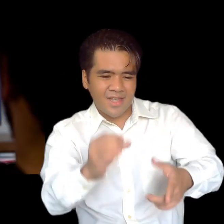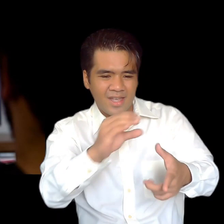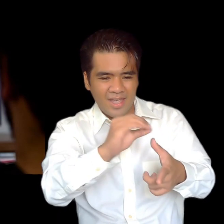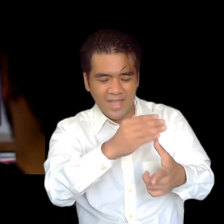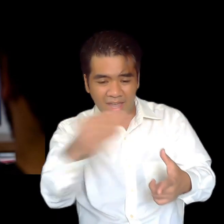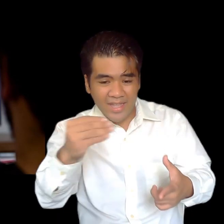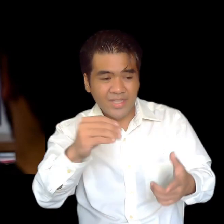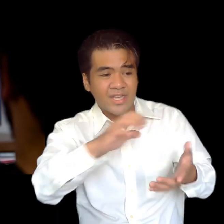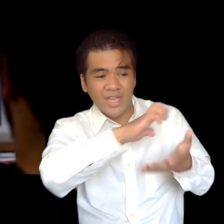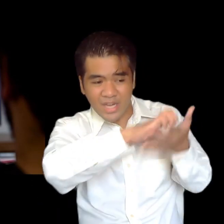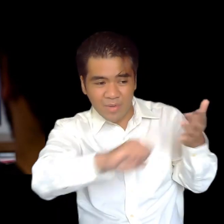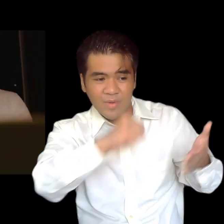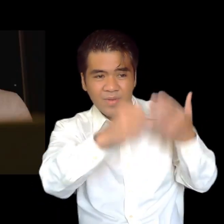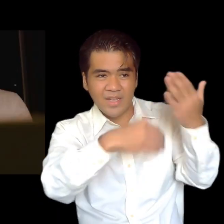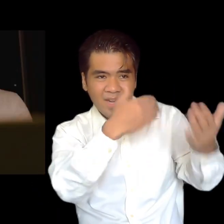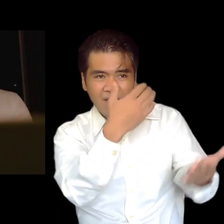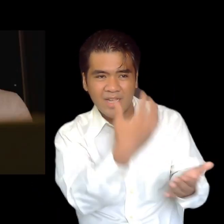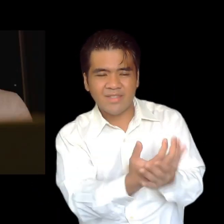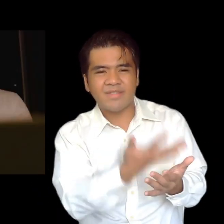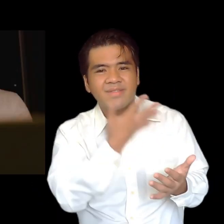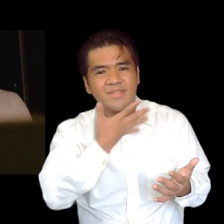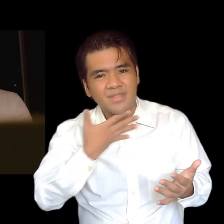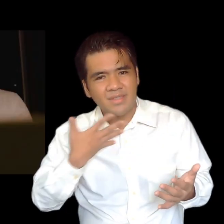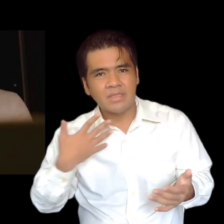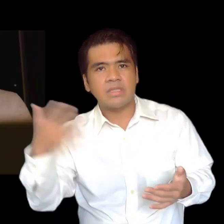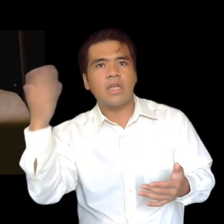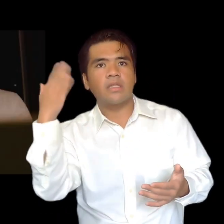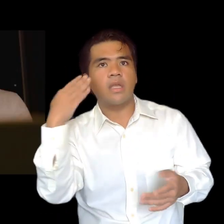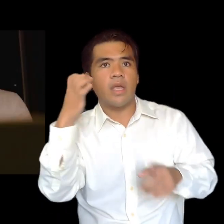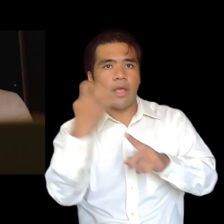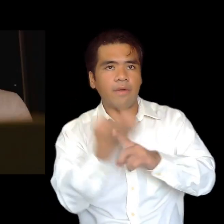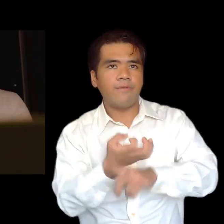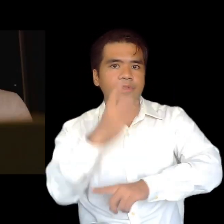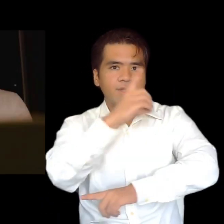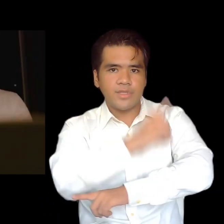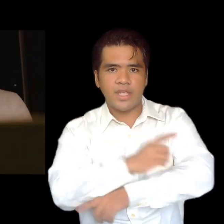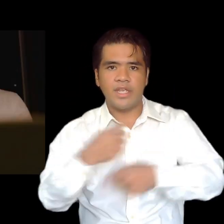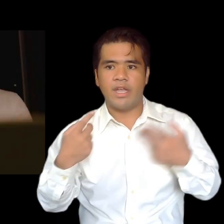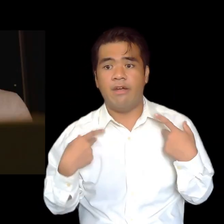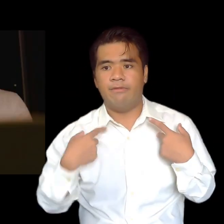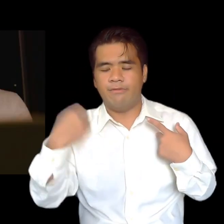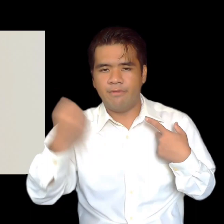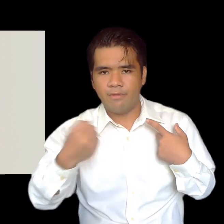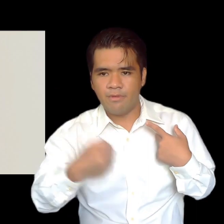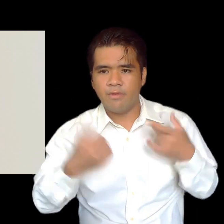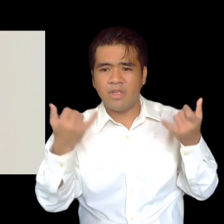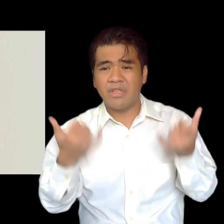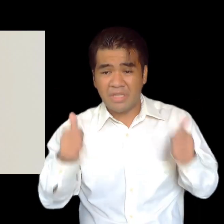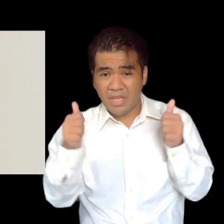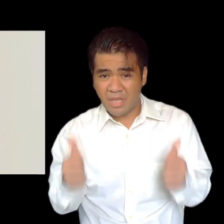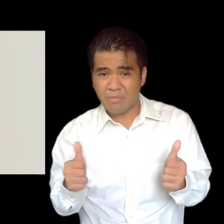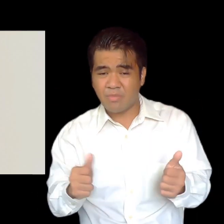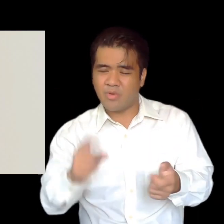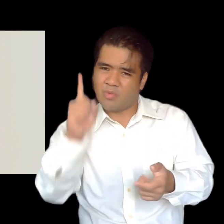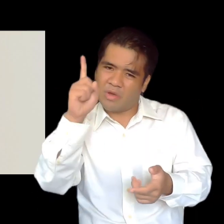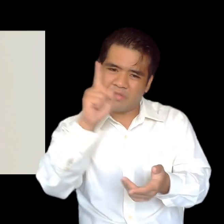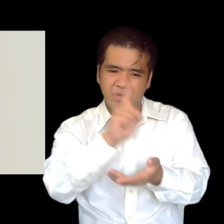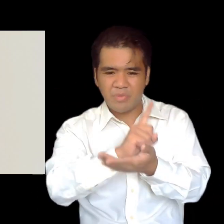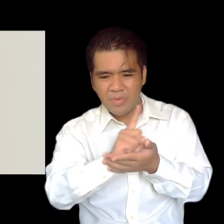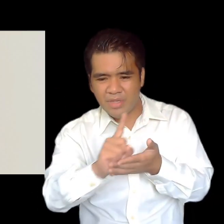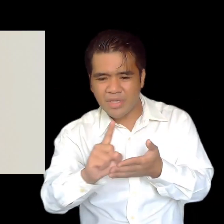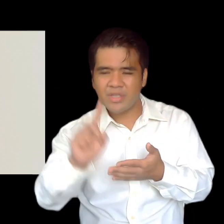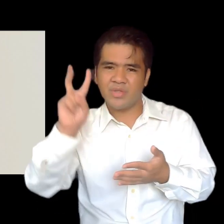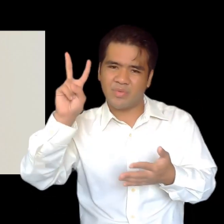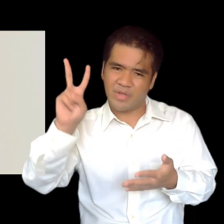mga perversion. Halimbawa, kung dati ay halos araw-araw o mayat maya ka nagmamasturbate, ay malalesen mo ito ng once a